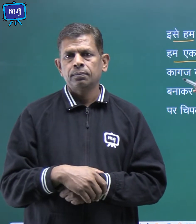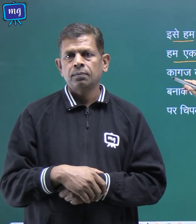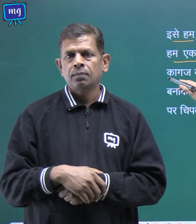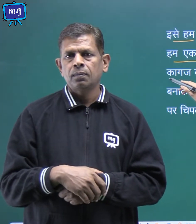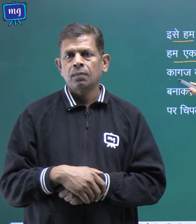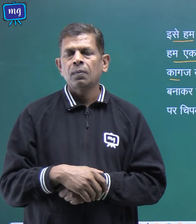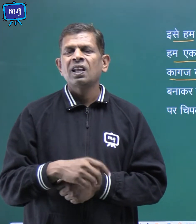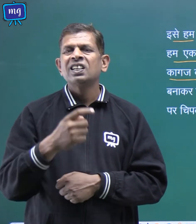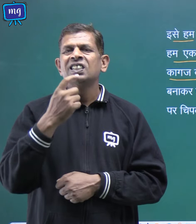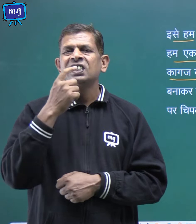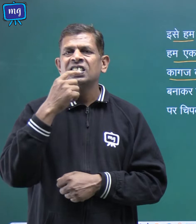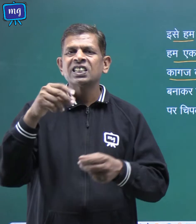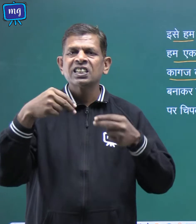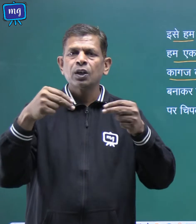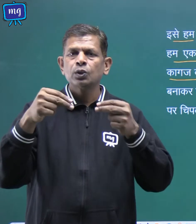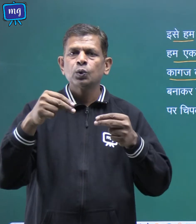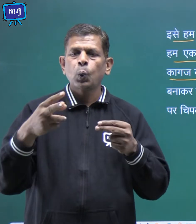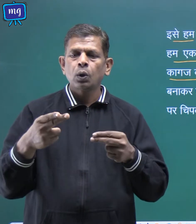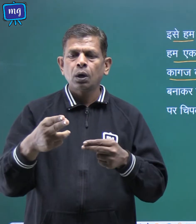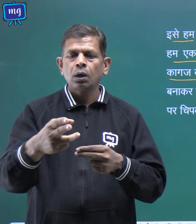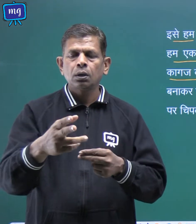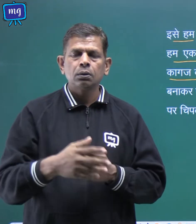कागज को काटकर